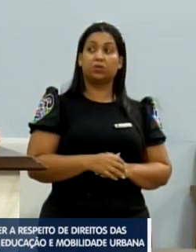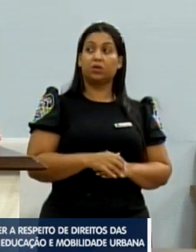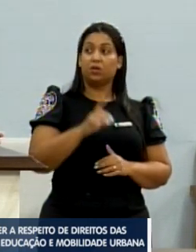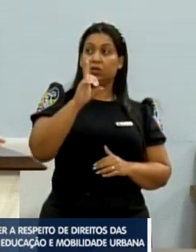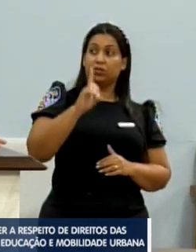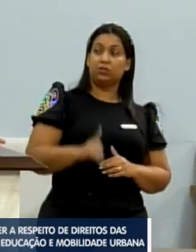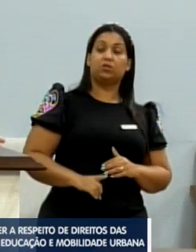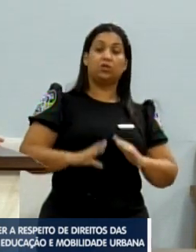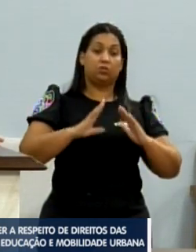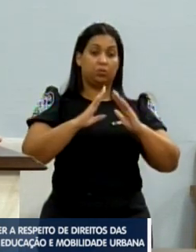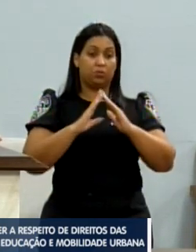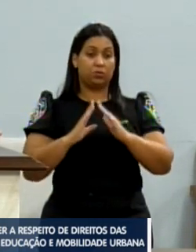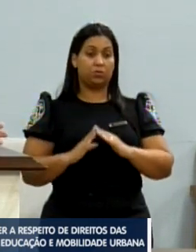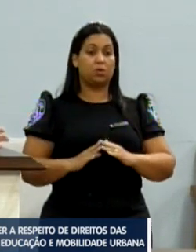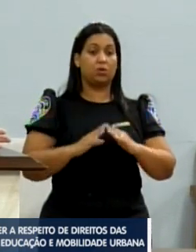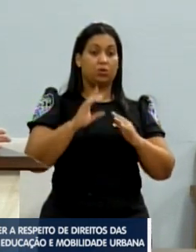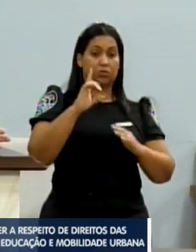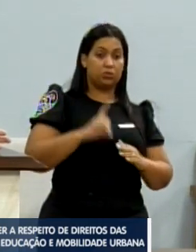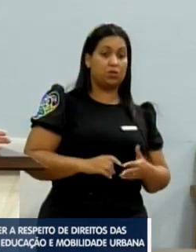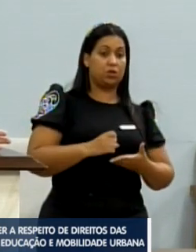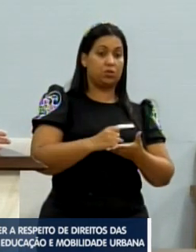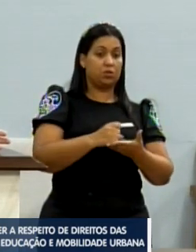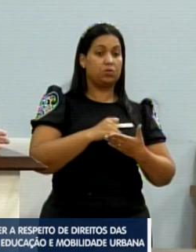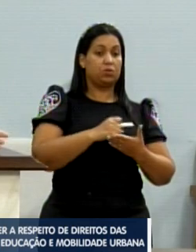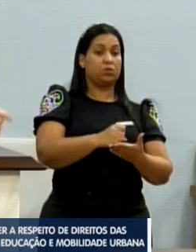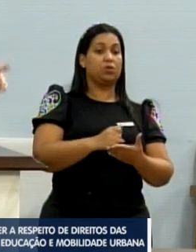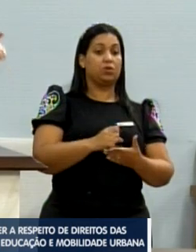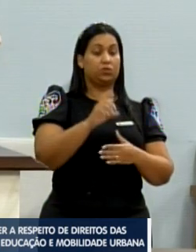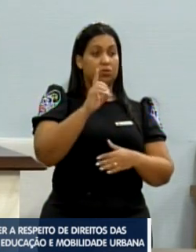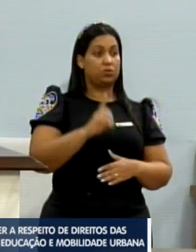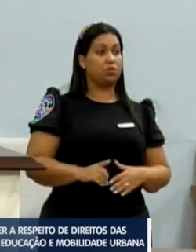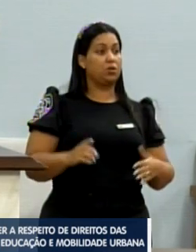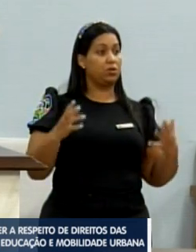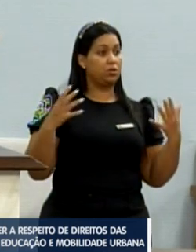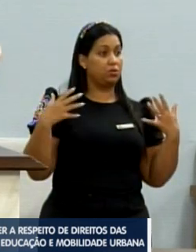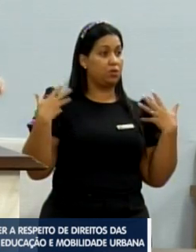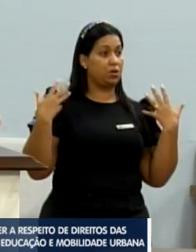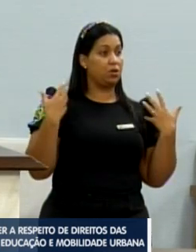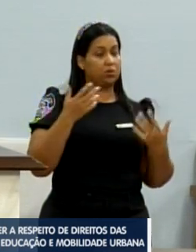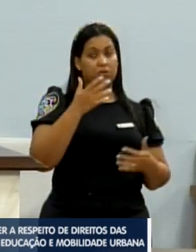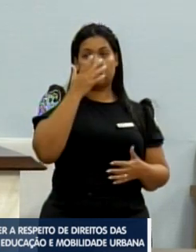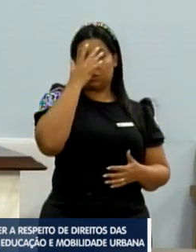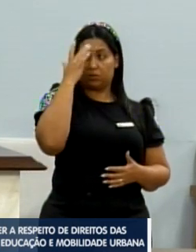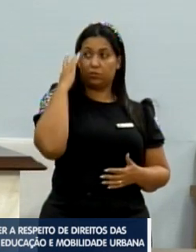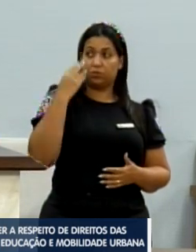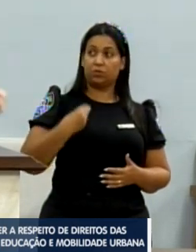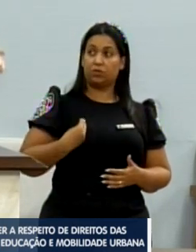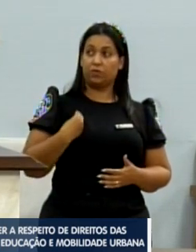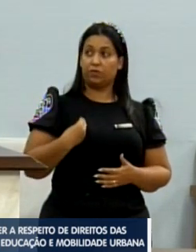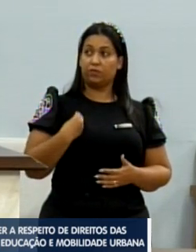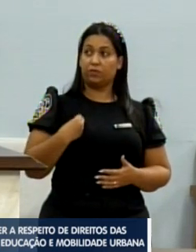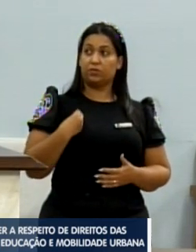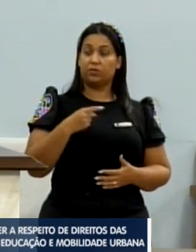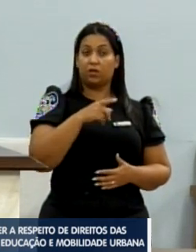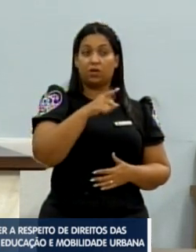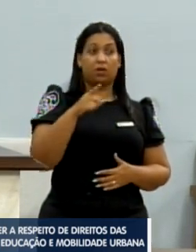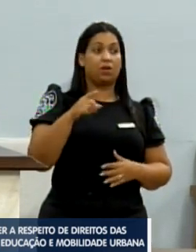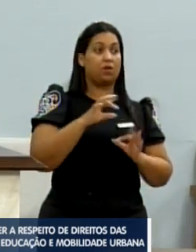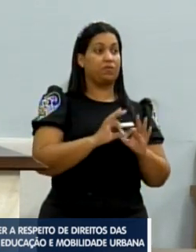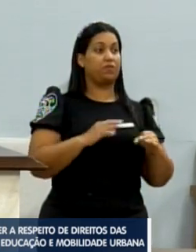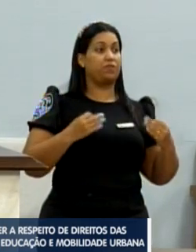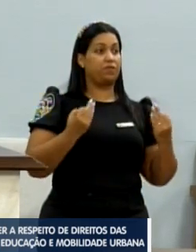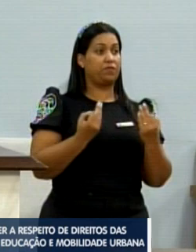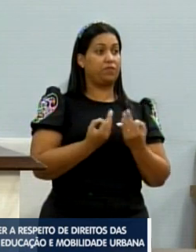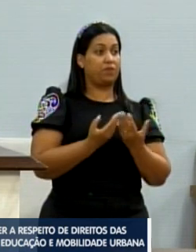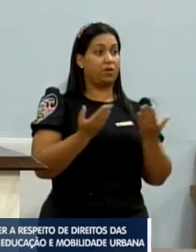direito à educação, direito ao transporte, direito ao lazer, lazer daquelas crianças que estão lá, lazer daquelas famílias que estão ali